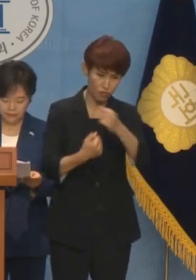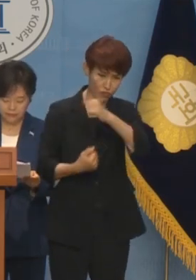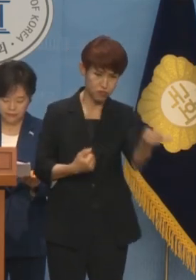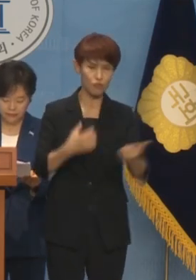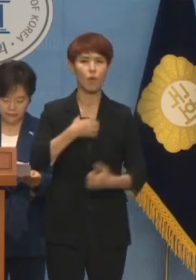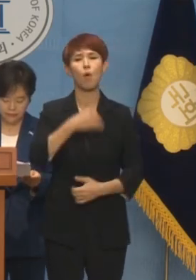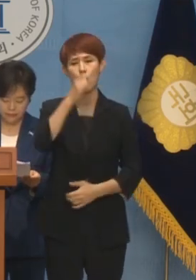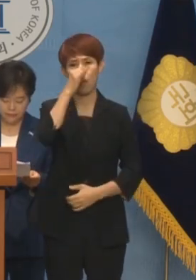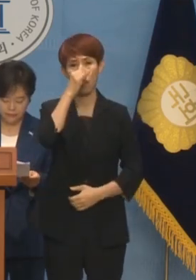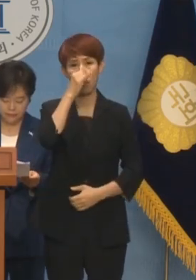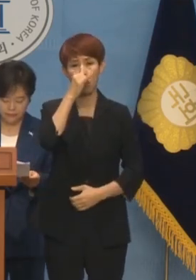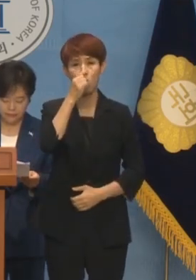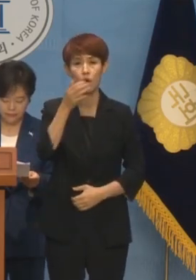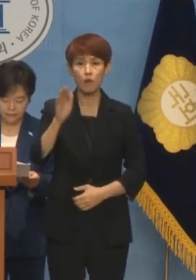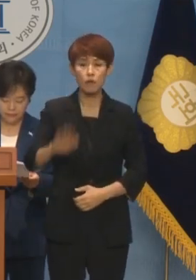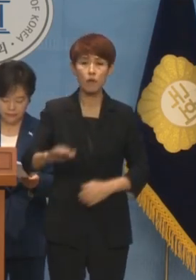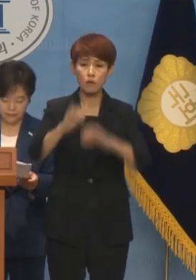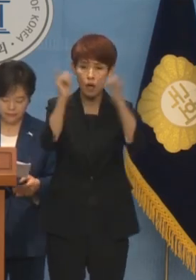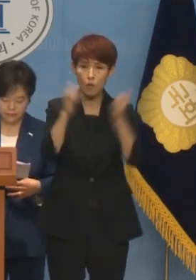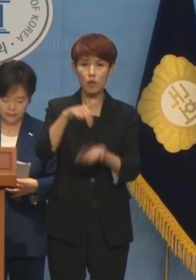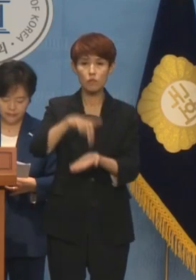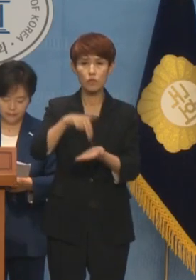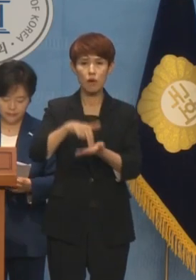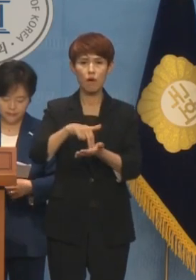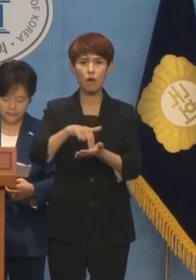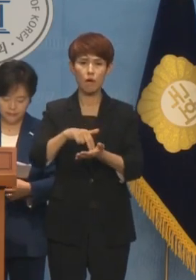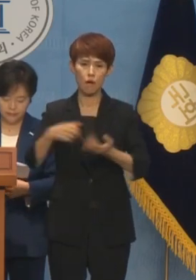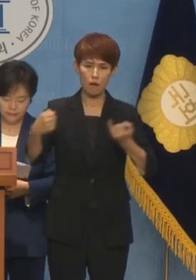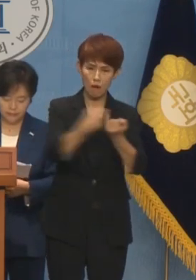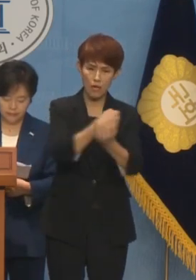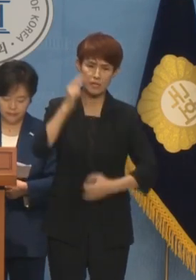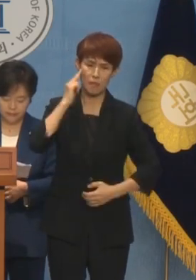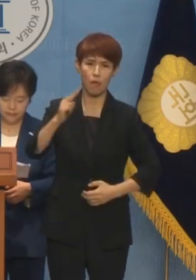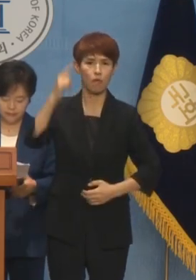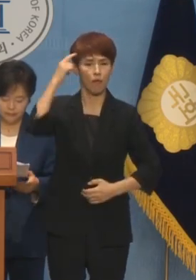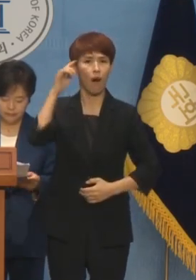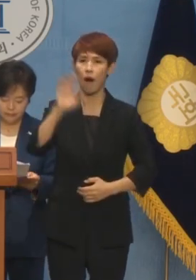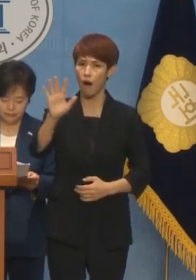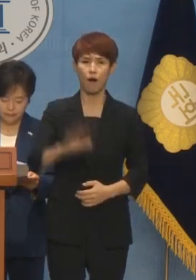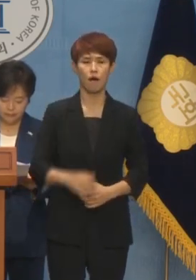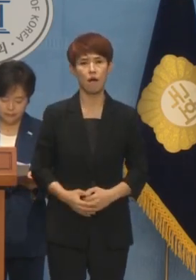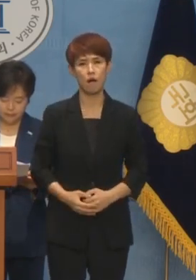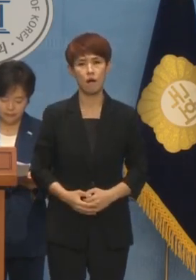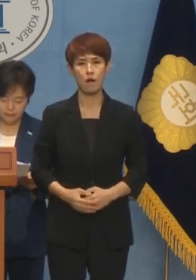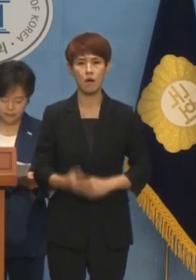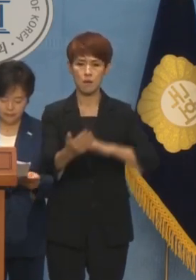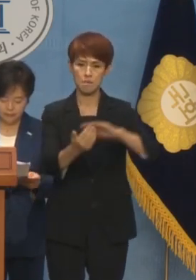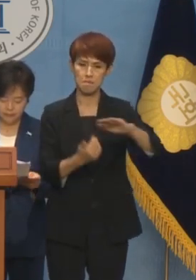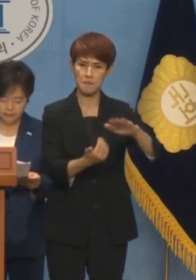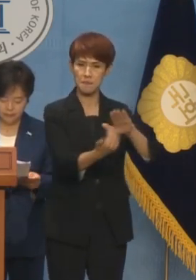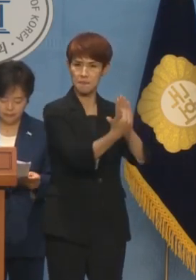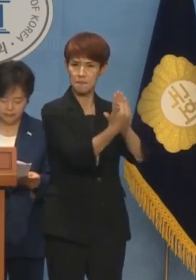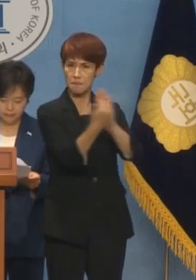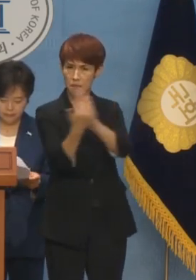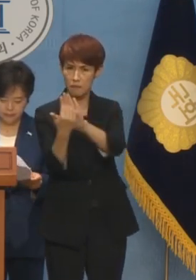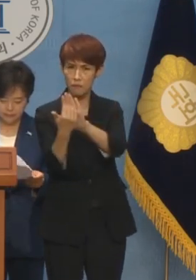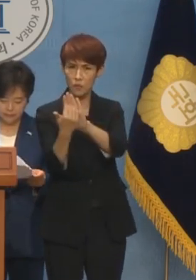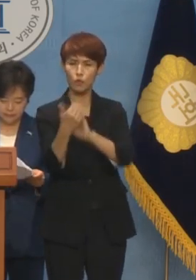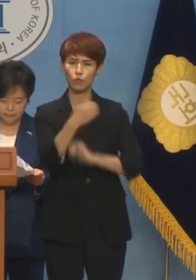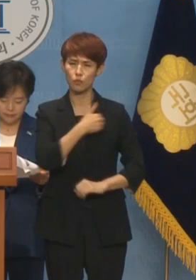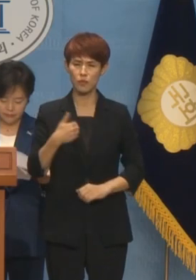우리 사회에서는 심각한 가해 행위로 다뤄지지 않고 있습니다. 예방하고 막을 수